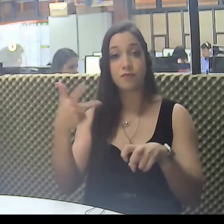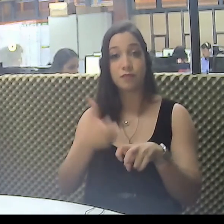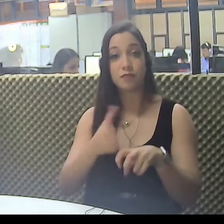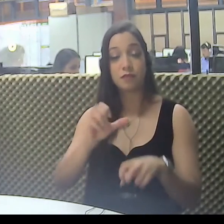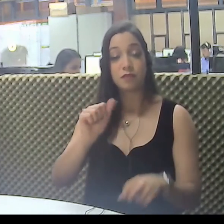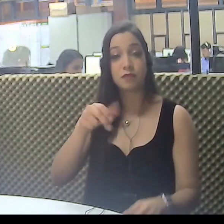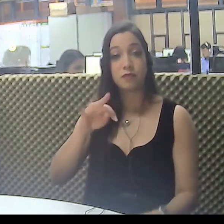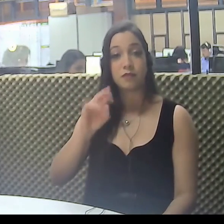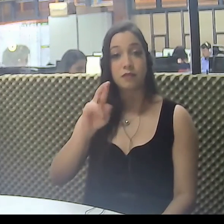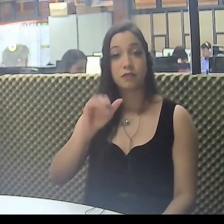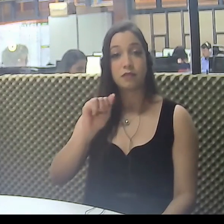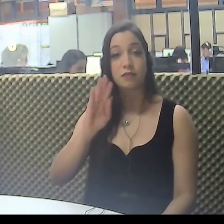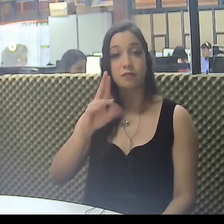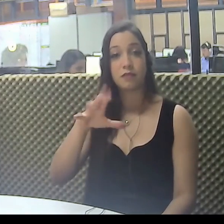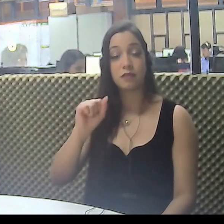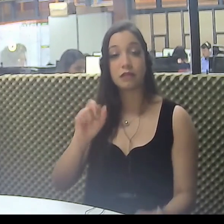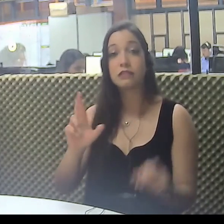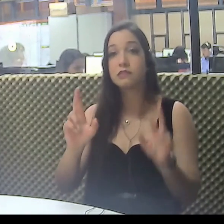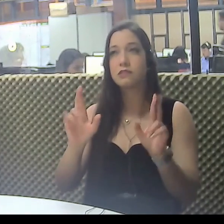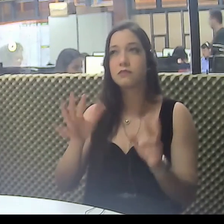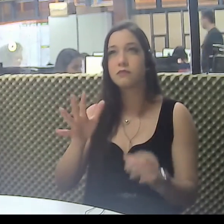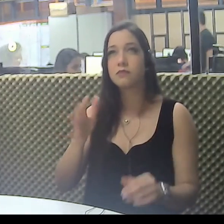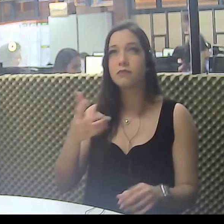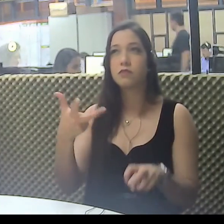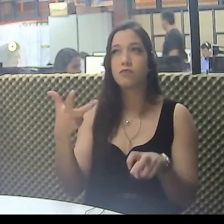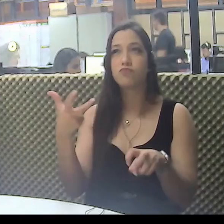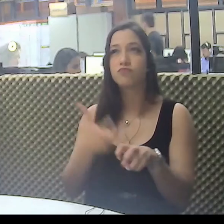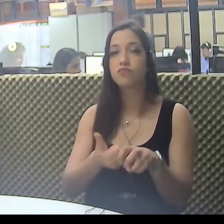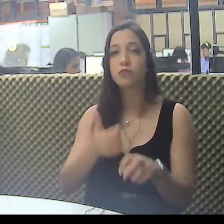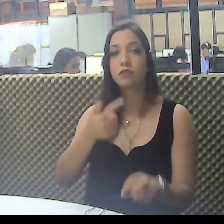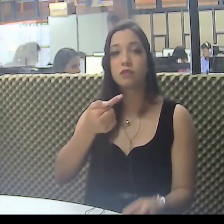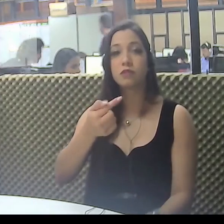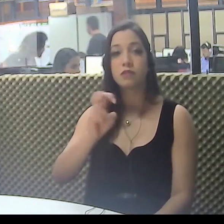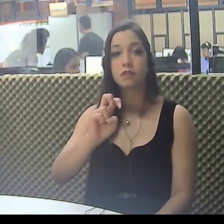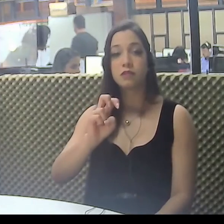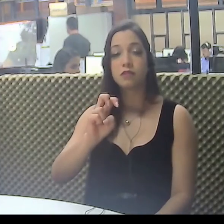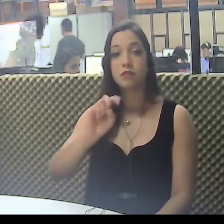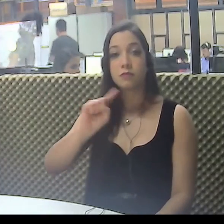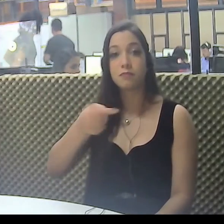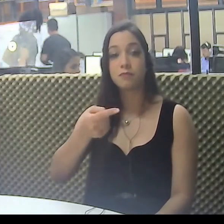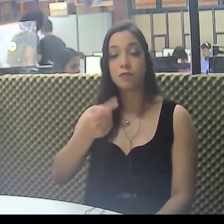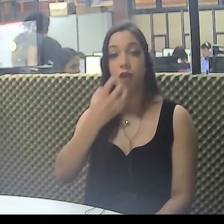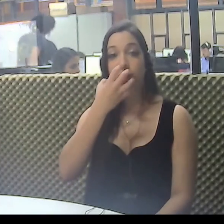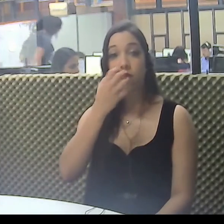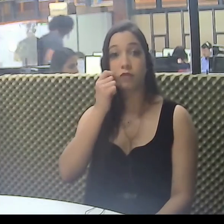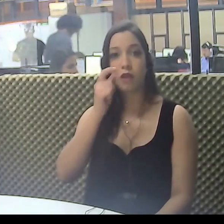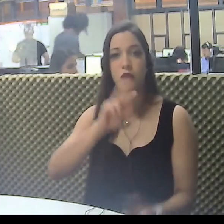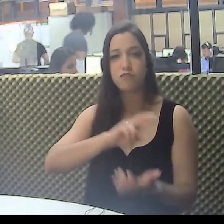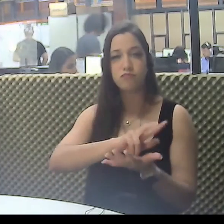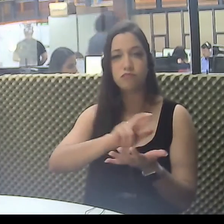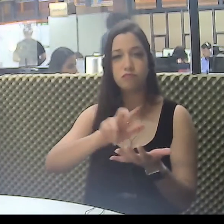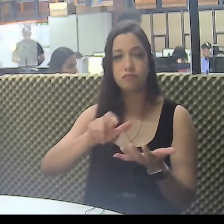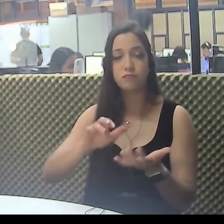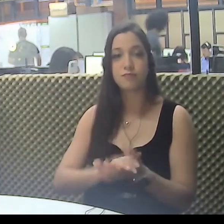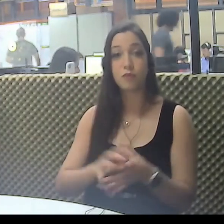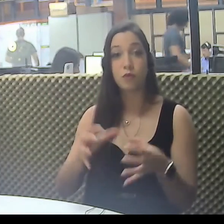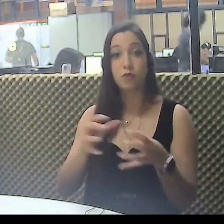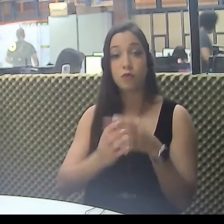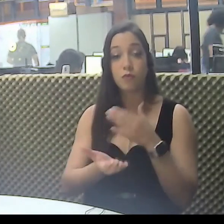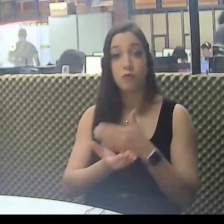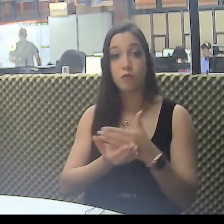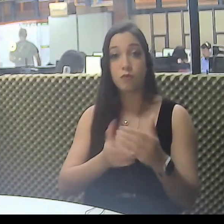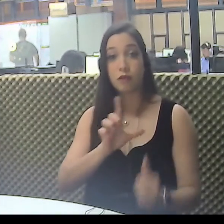neste sábado na área urbana, com expectativa de imunizar mais de 75 mil animais. As equipes iniciarão nas